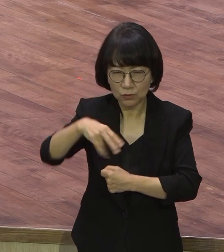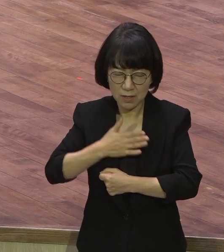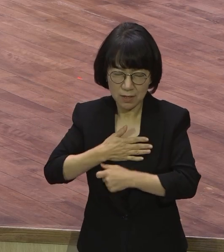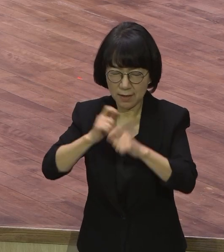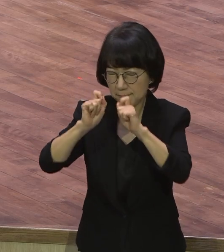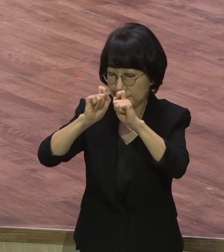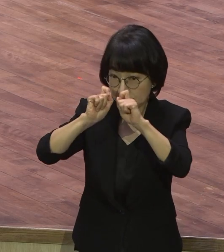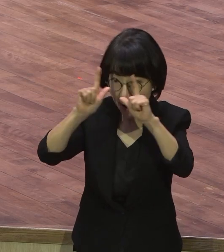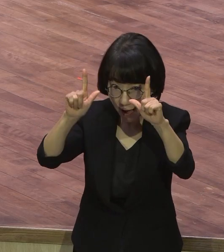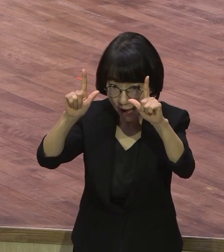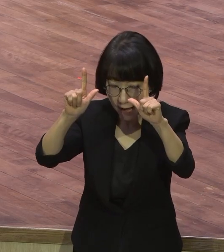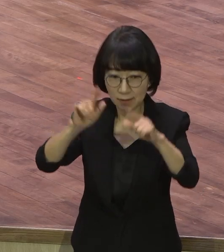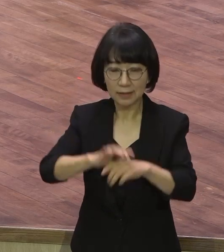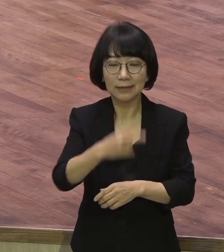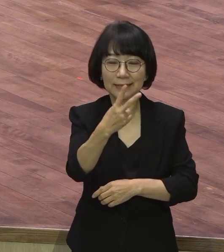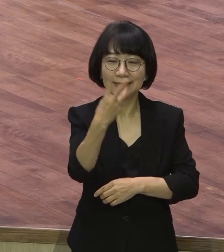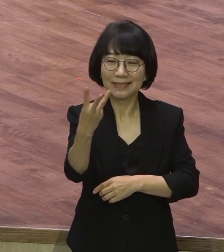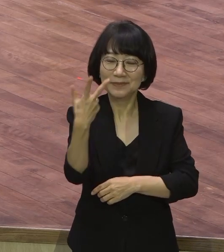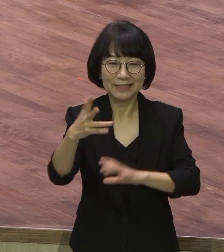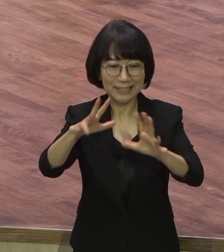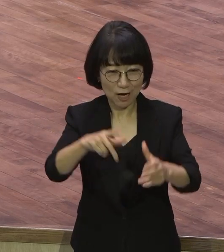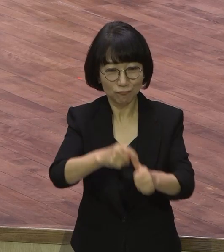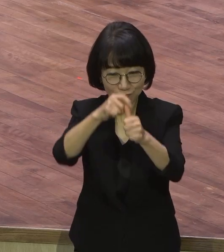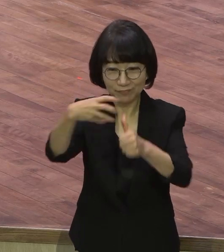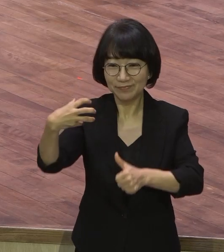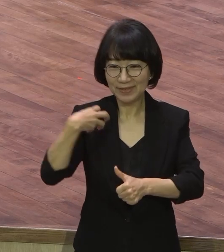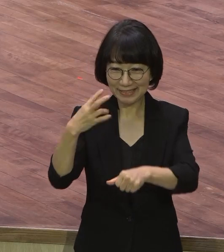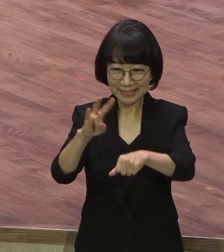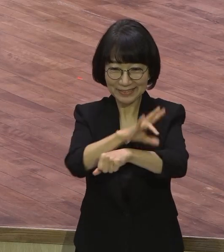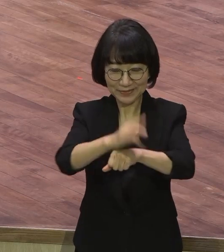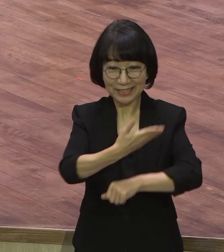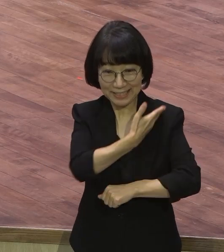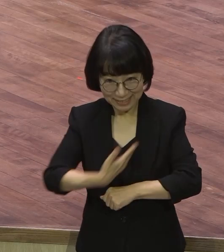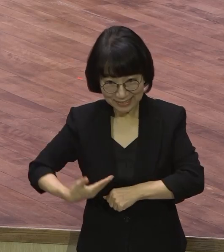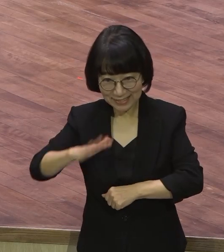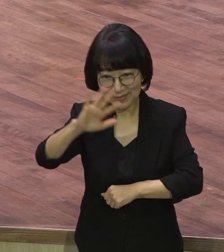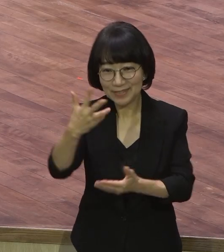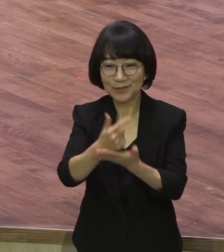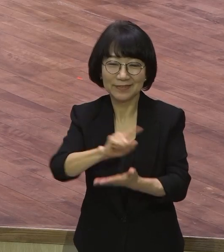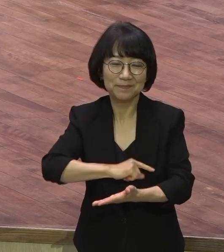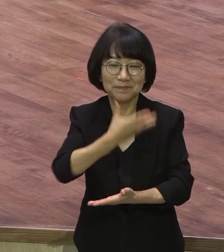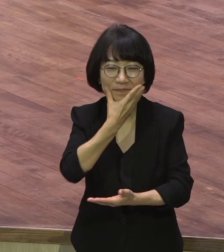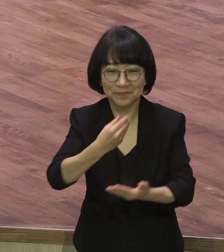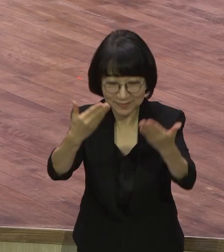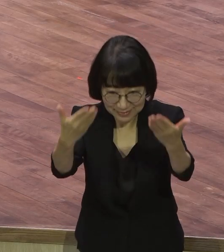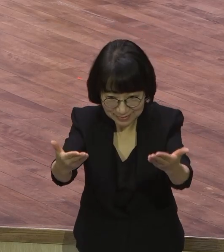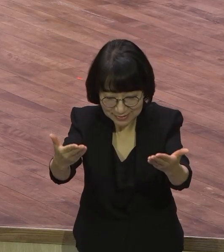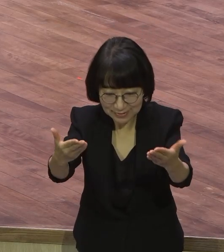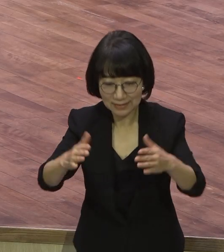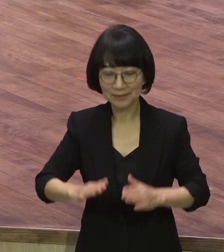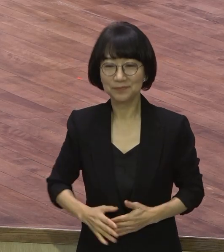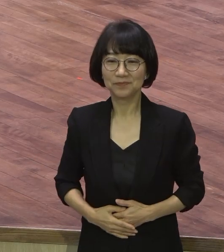분명히 깨닫고. 이삼필라라 살리는 24체사로 성장해 나가시기를 지어문을 축복합니다.